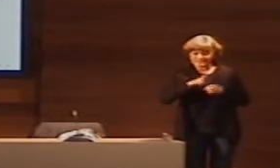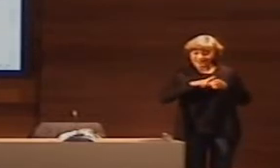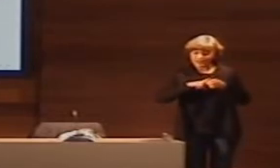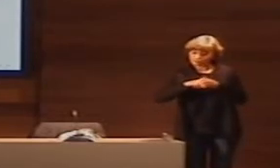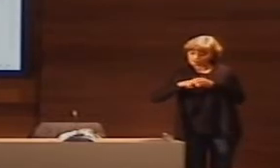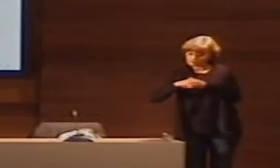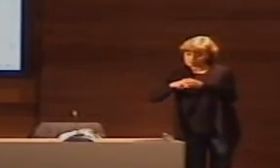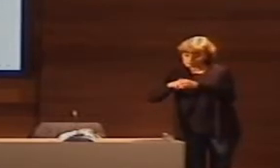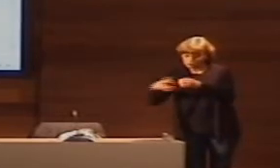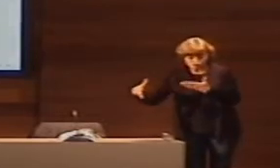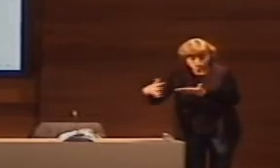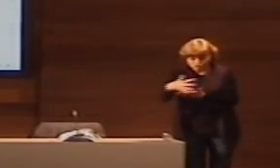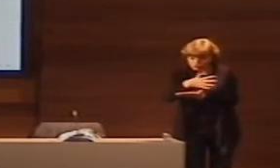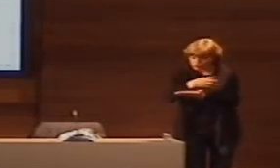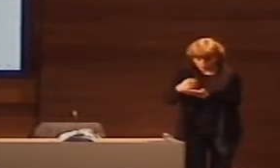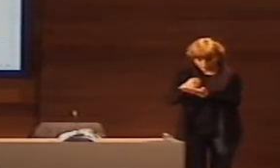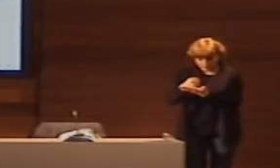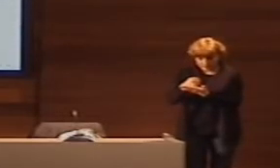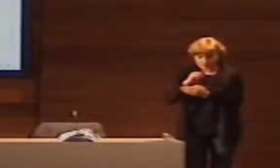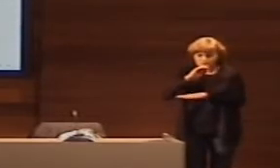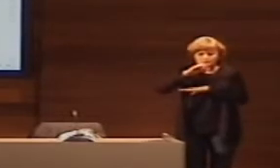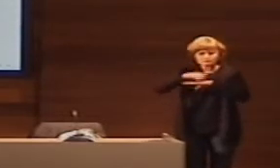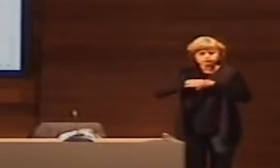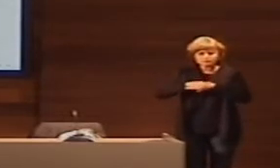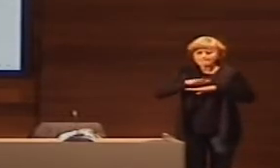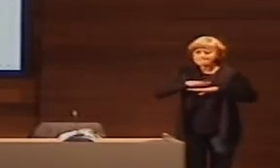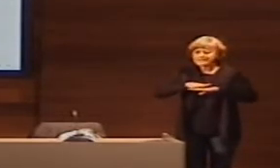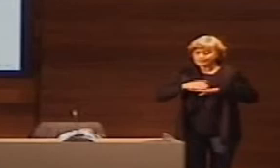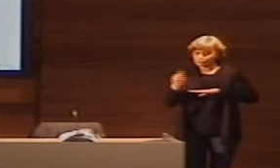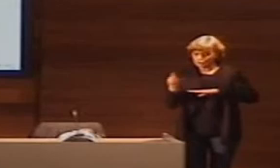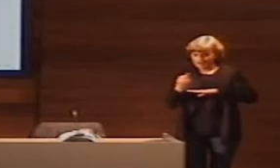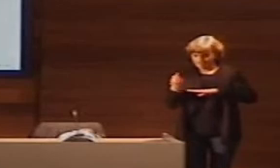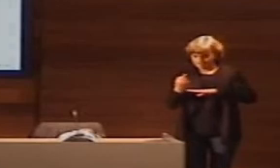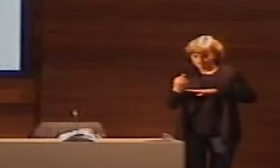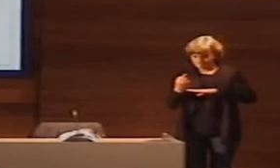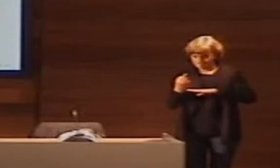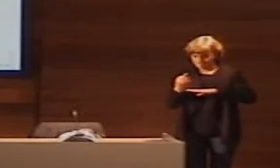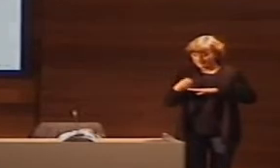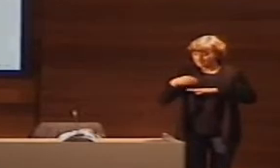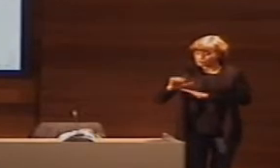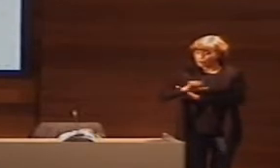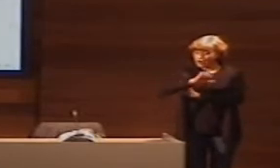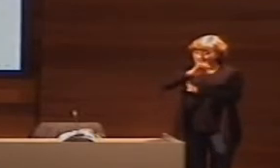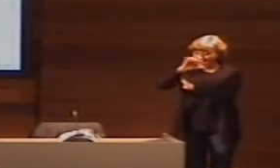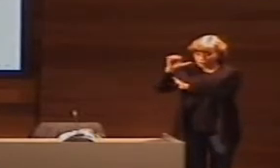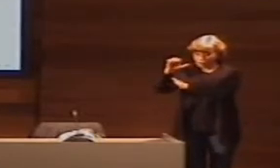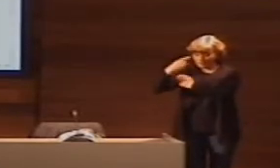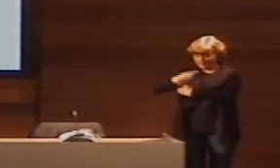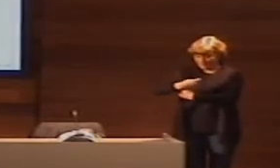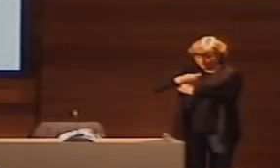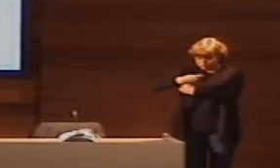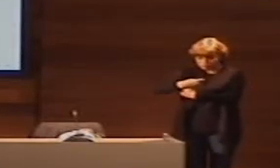autónomas deberán cumplir como mínimo a su nivel territorial, los objetivos que Europa fija para el conjunto del